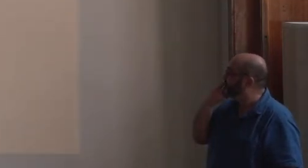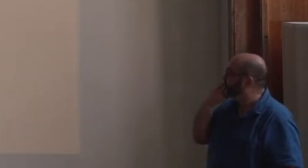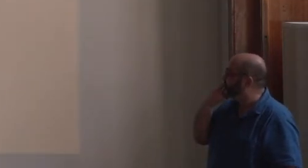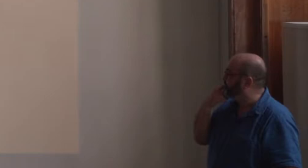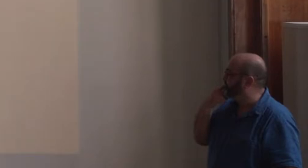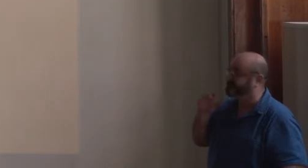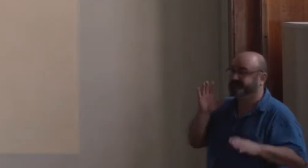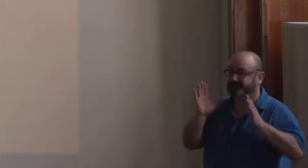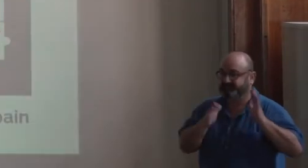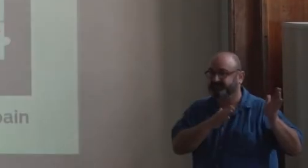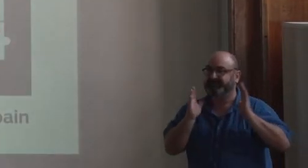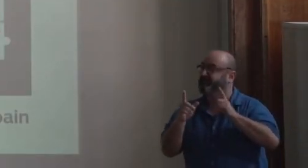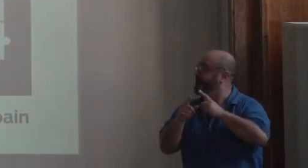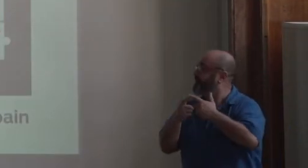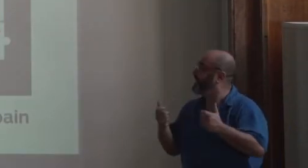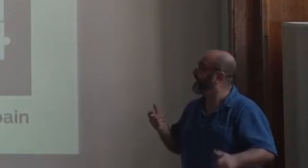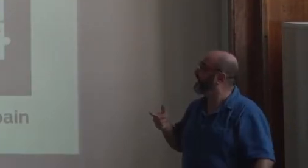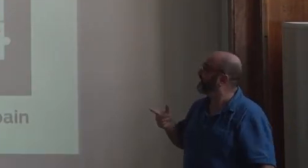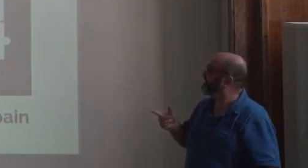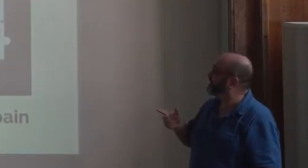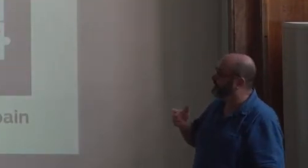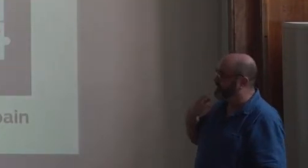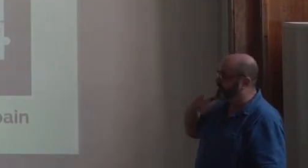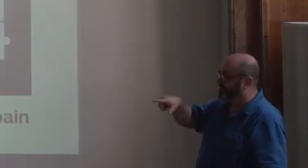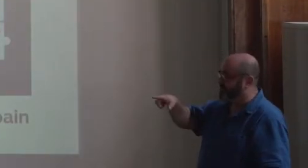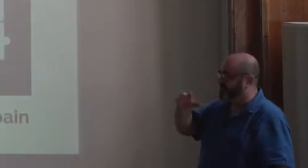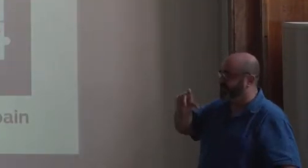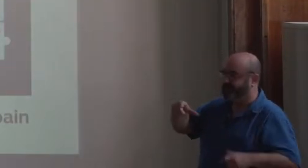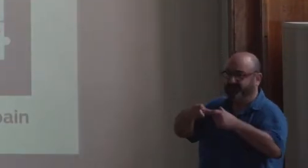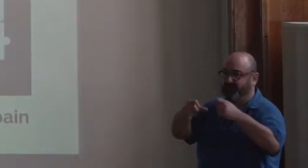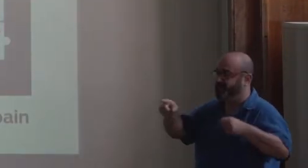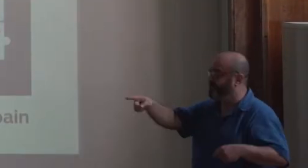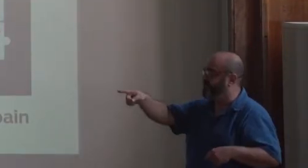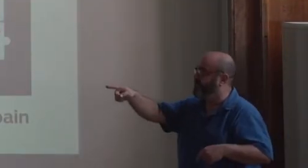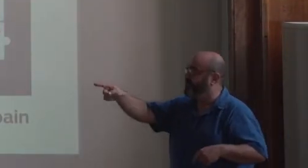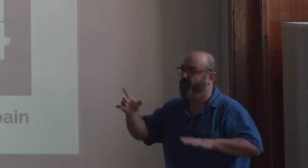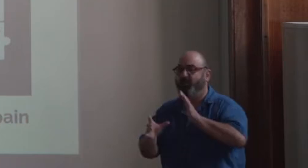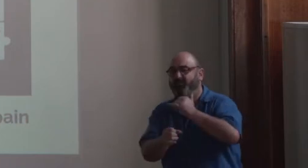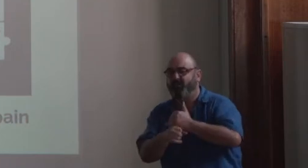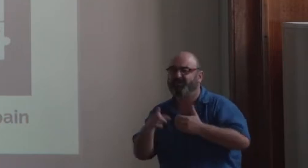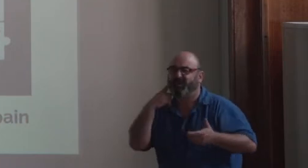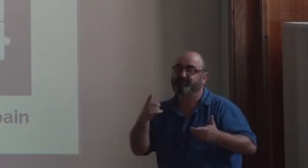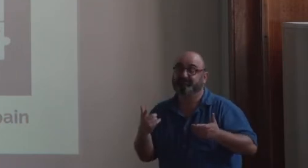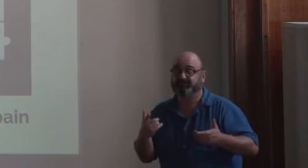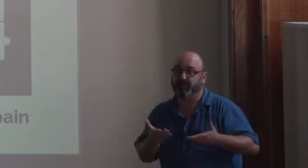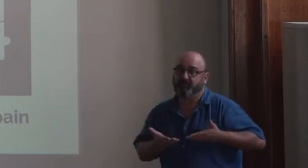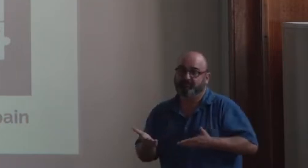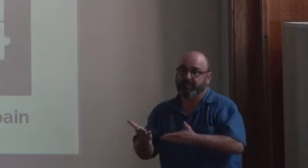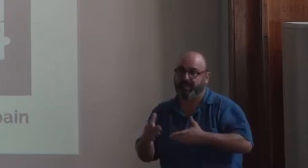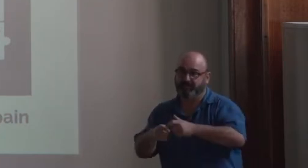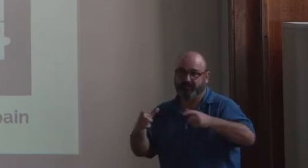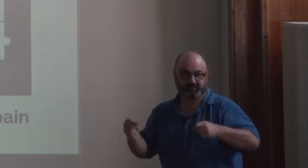Alors, en termes de matériel, donc vous aurez généralement besoin d'une protoboard, breadboard ou planche à pain en français,